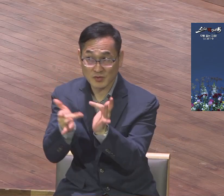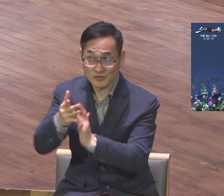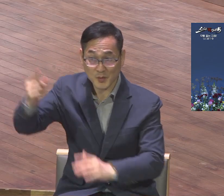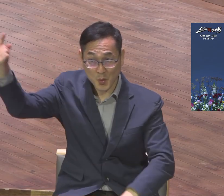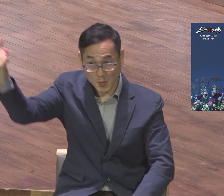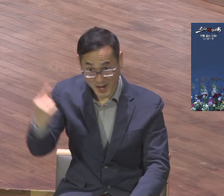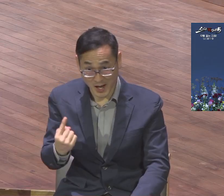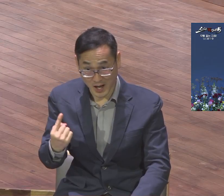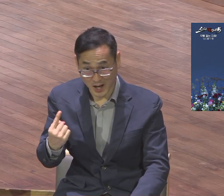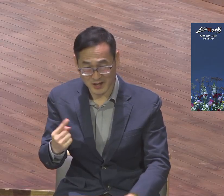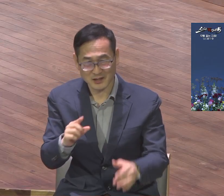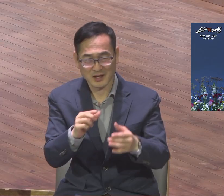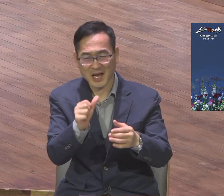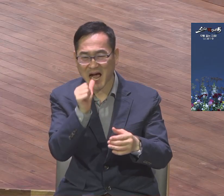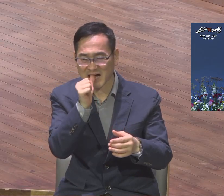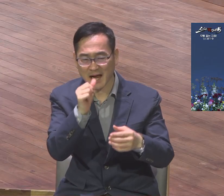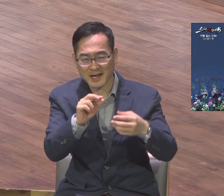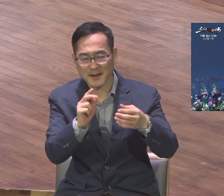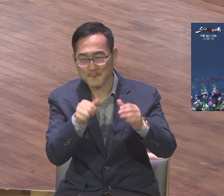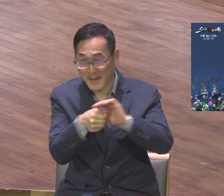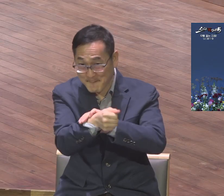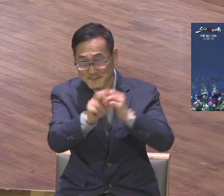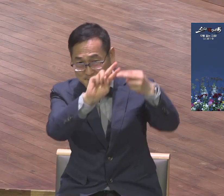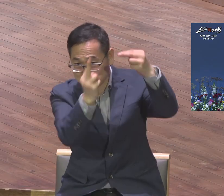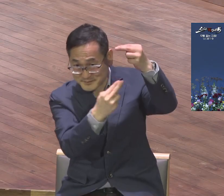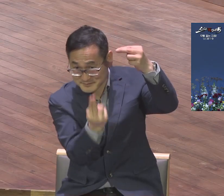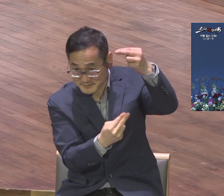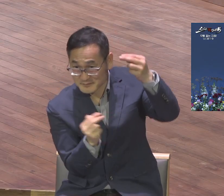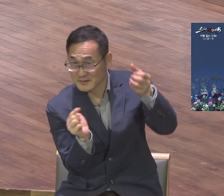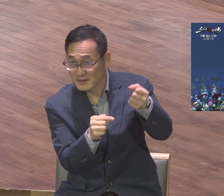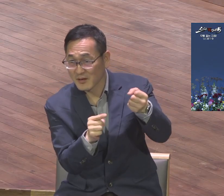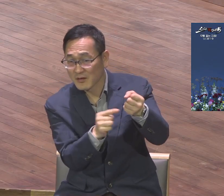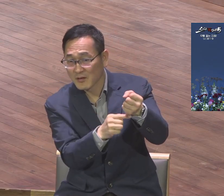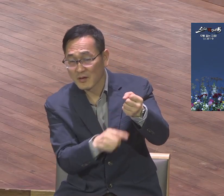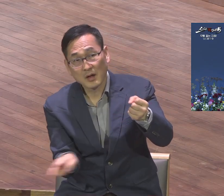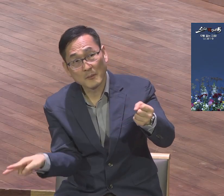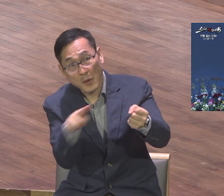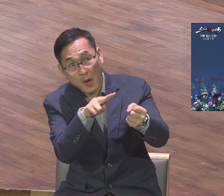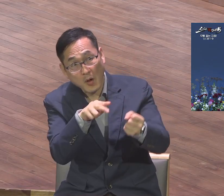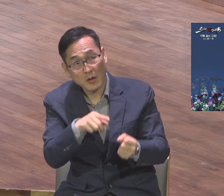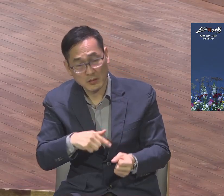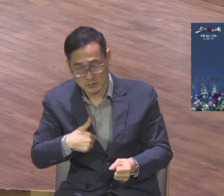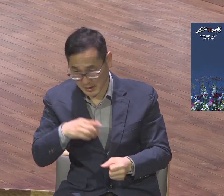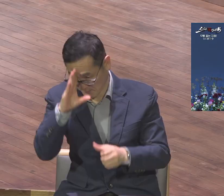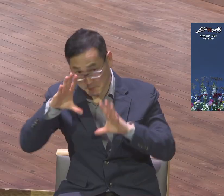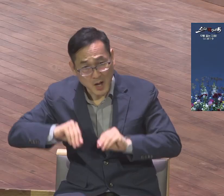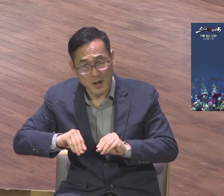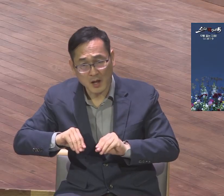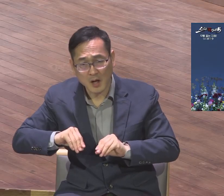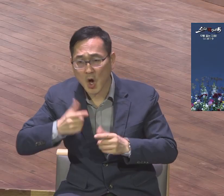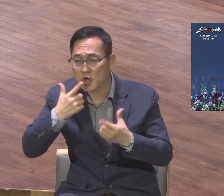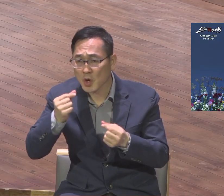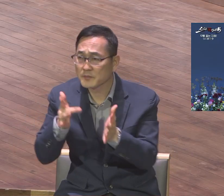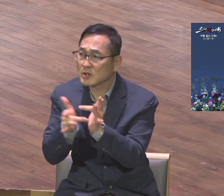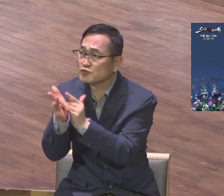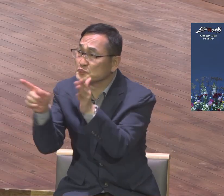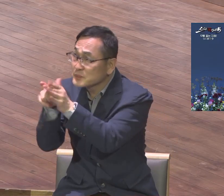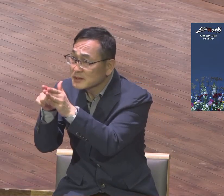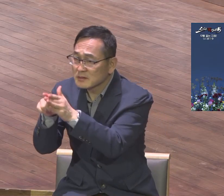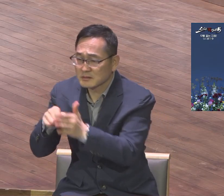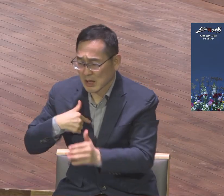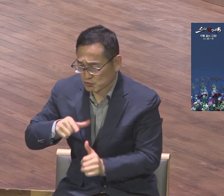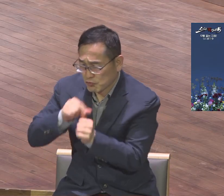대한 상징이었어요. 상징. 우리 세례받는 분들 오늘 그냥 예수 믿으면 구원 받아. 그냥 공짜예요.